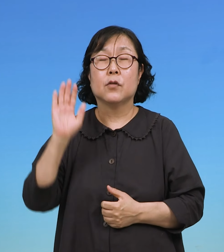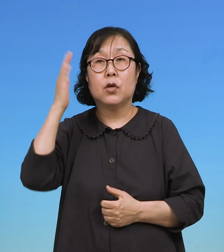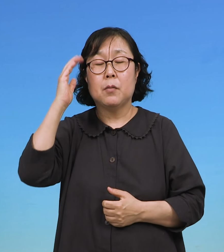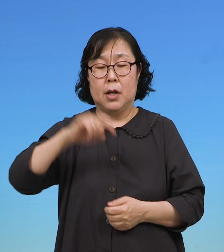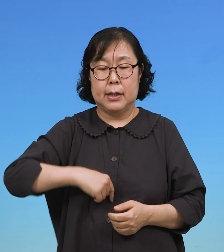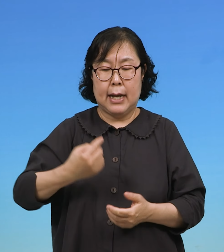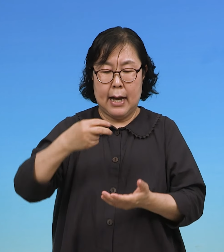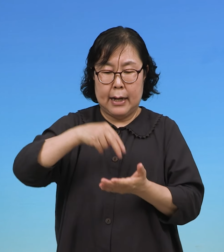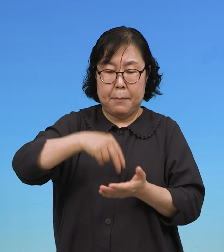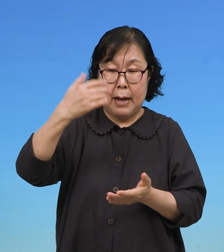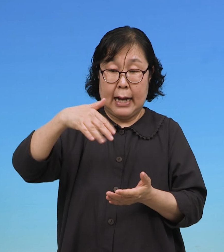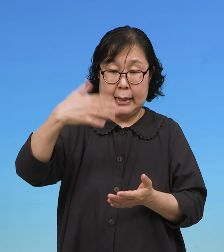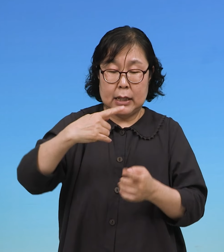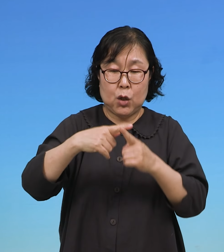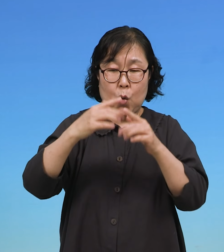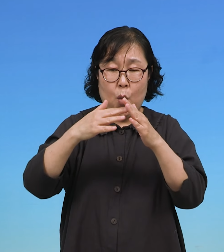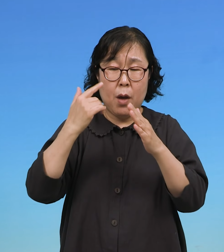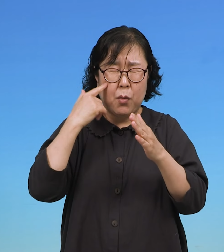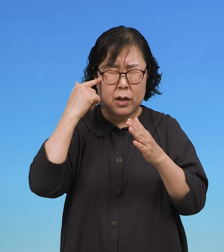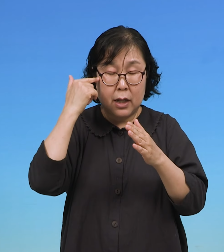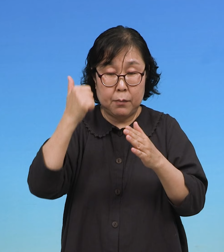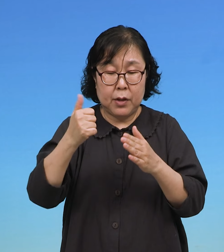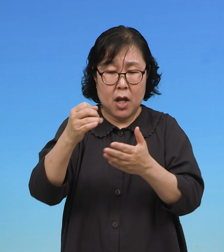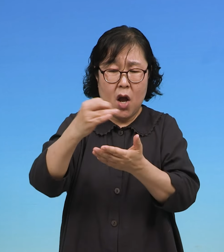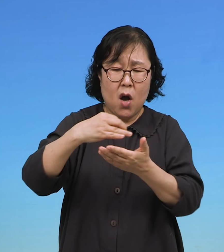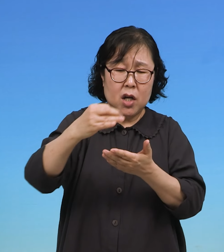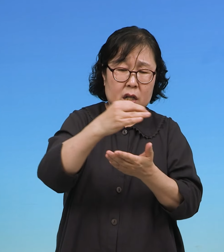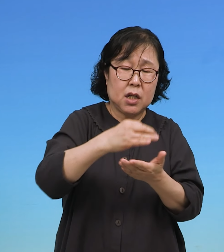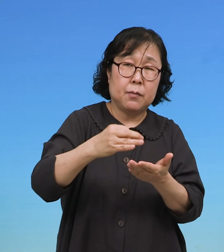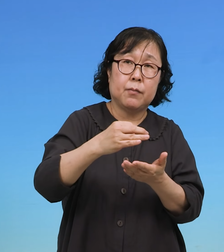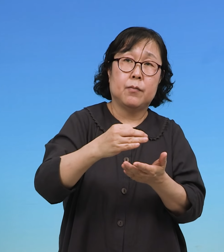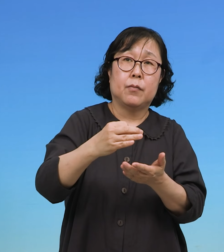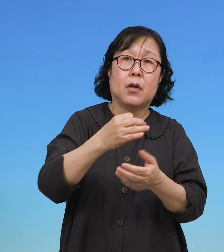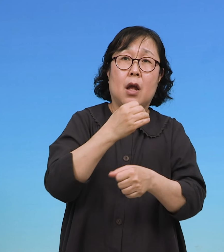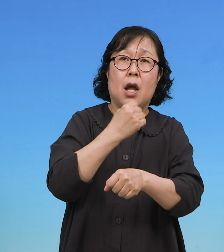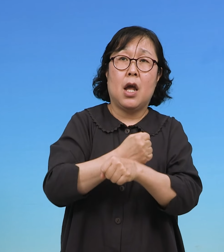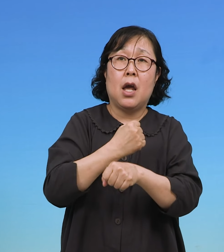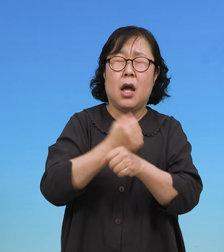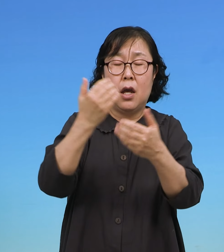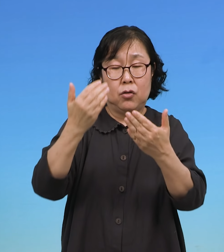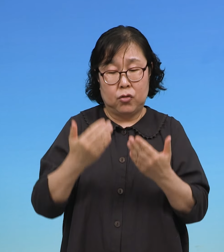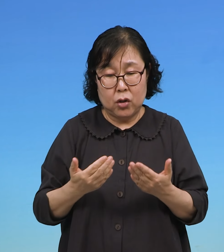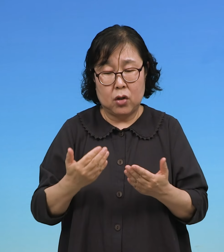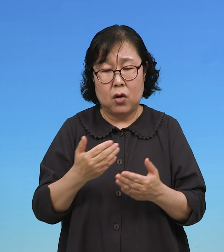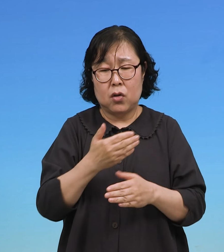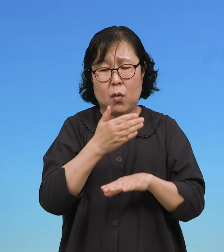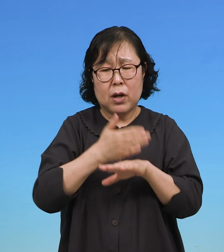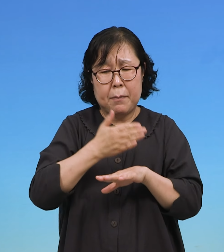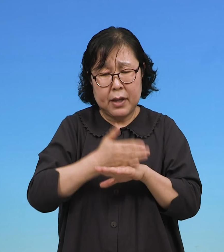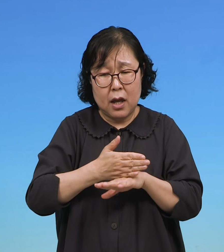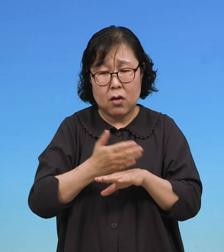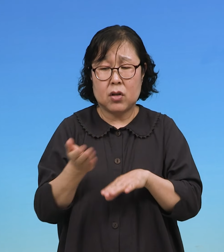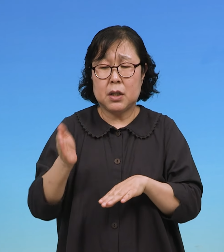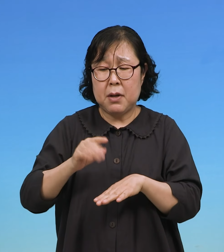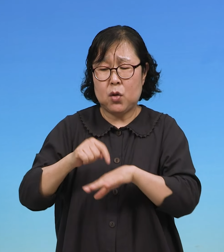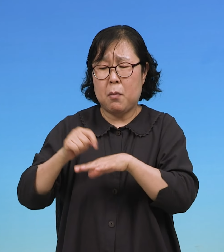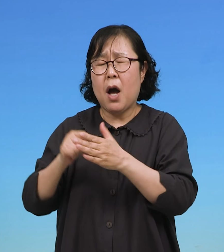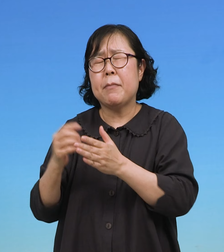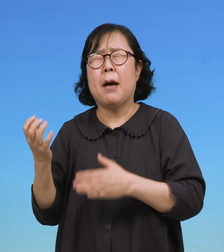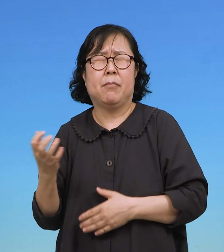요즘에 미자리 교회 목사님들이 헌금을 해주셔가지고 제가 참 너무 감사하면서도 마음이 너무 아파요.